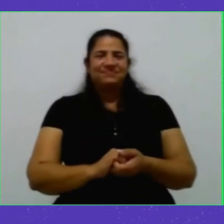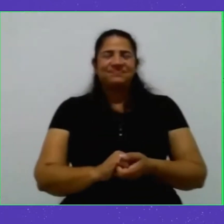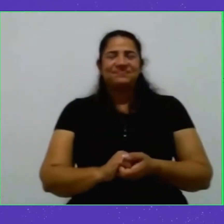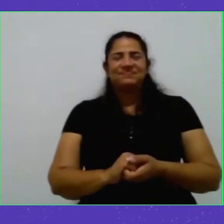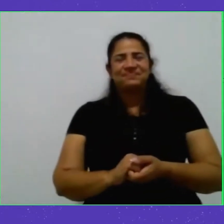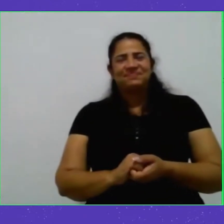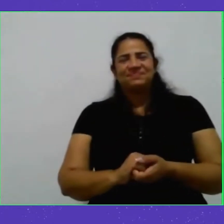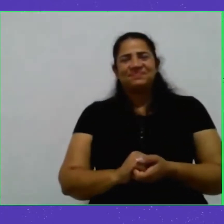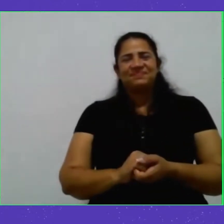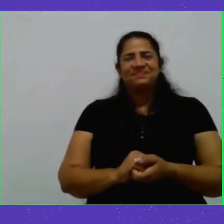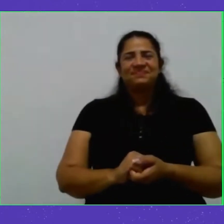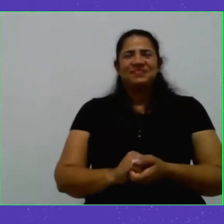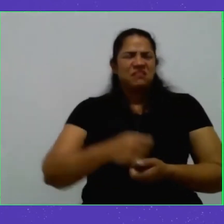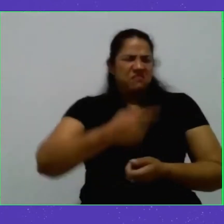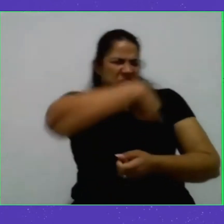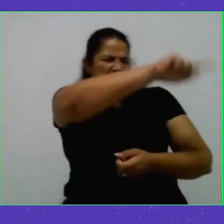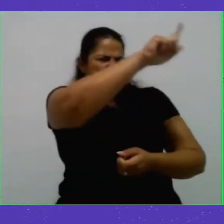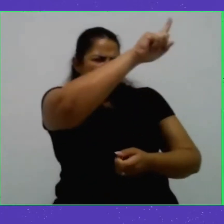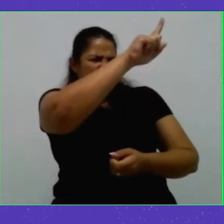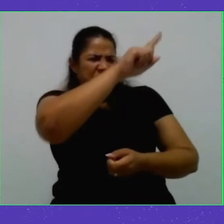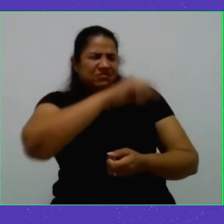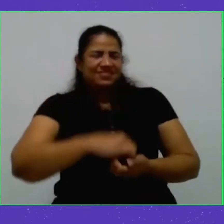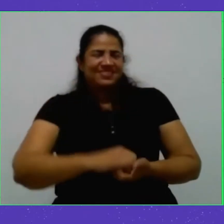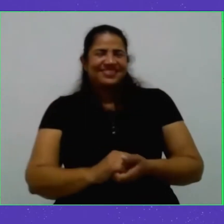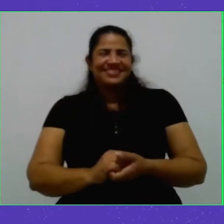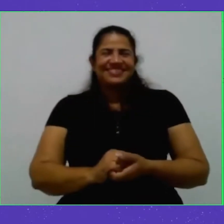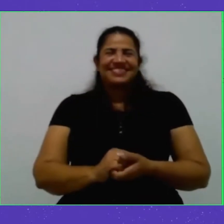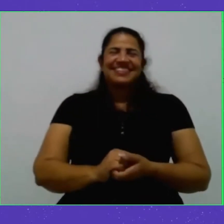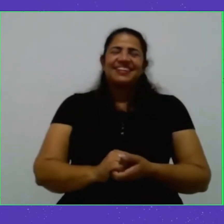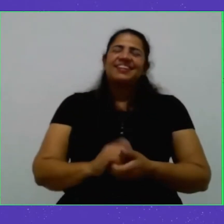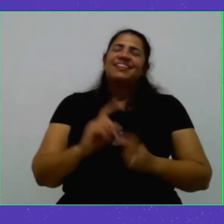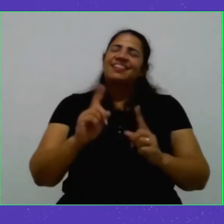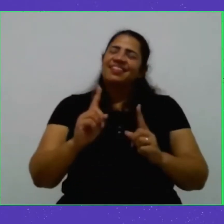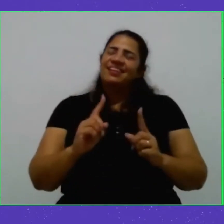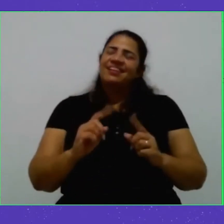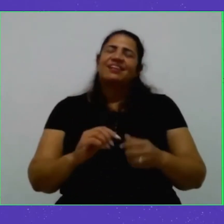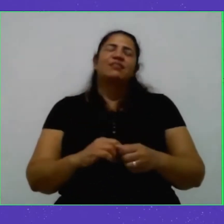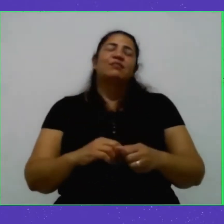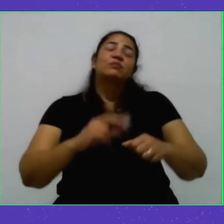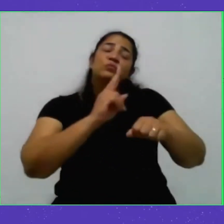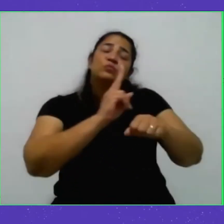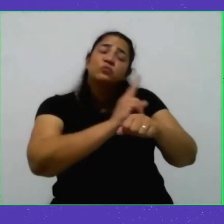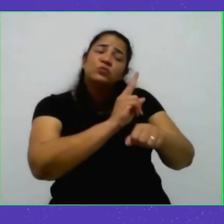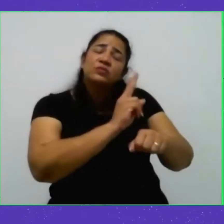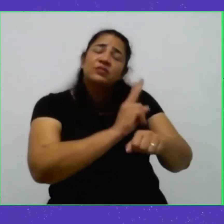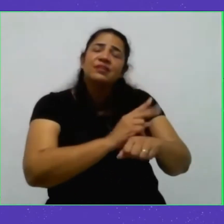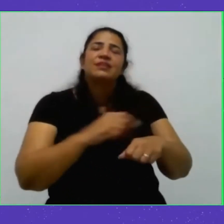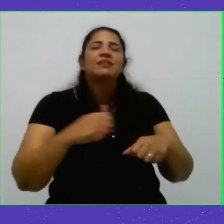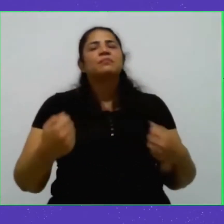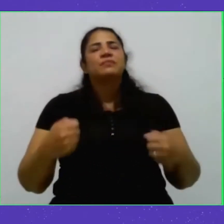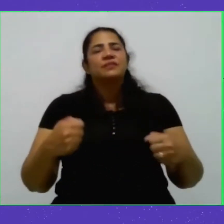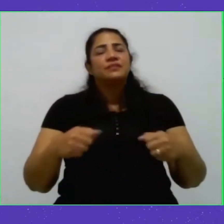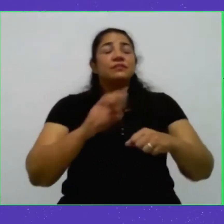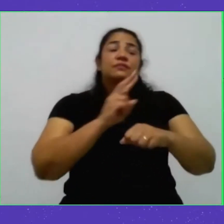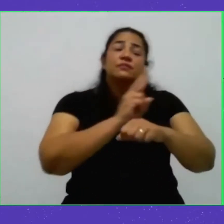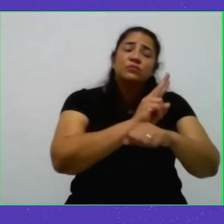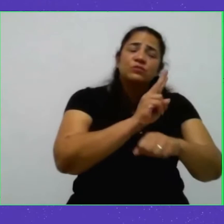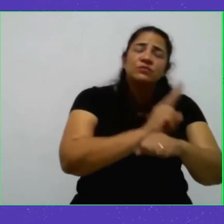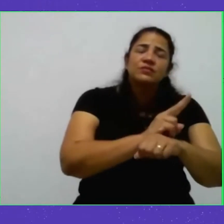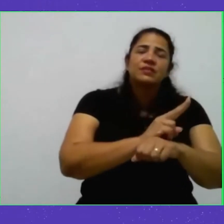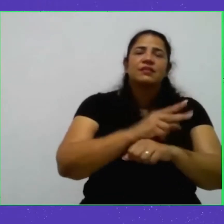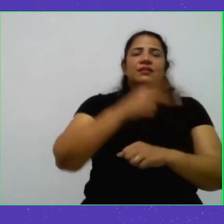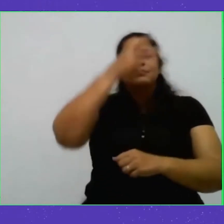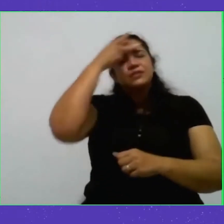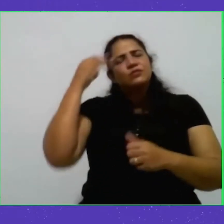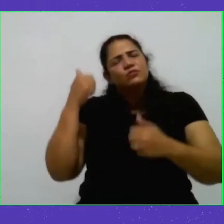Sai para lá, está amarrado. Não, vamos abraçar, vamos cuidar das pessoas próximas a nós, tá bom? Vamos cuidar bem.